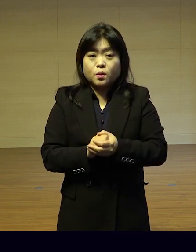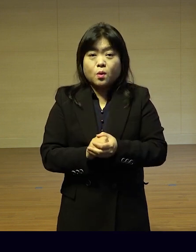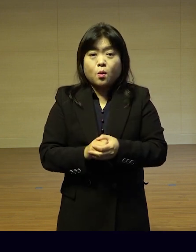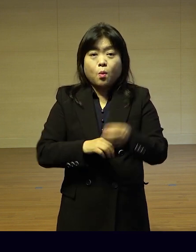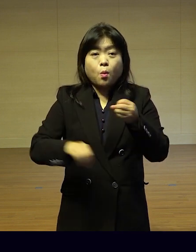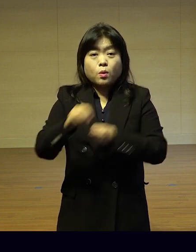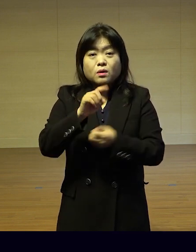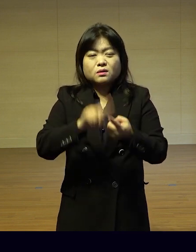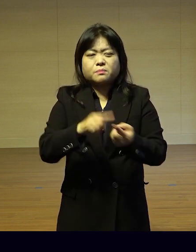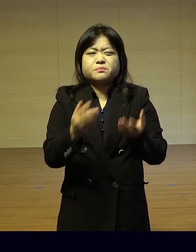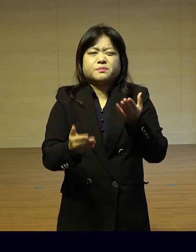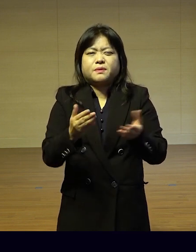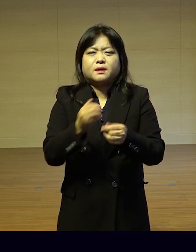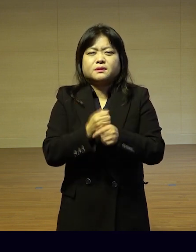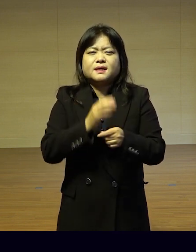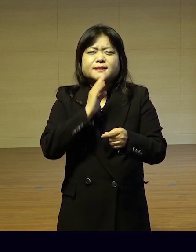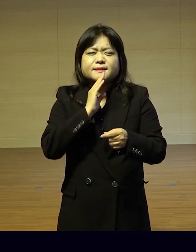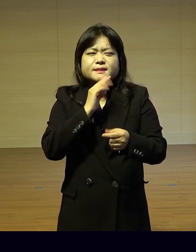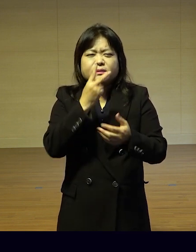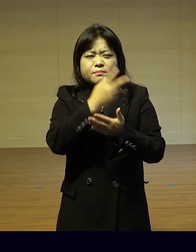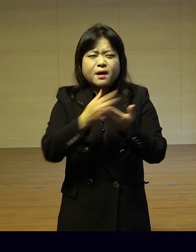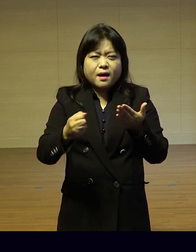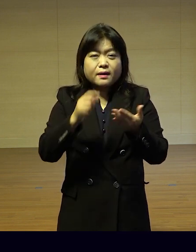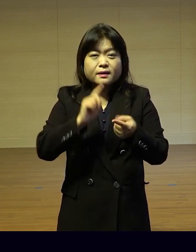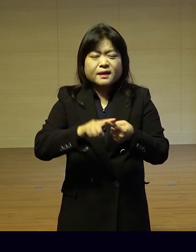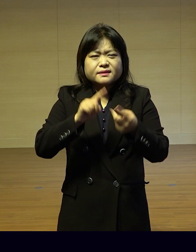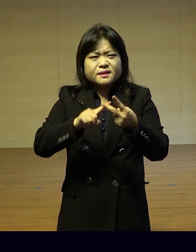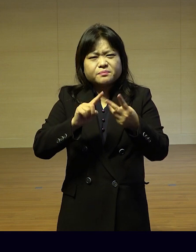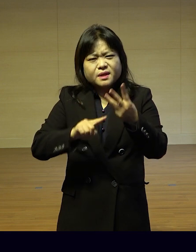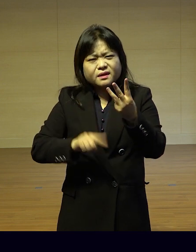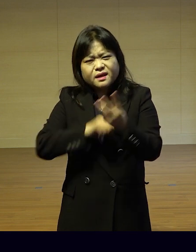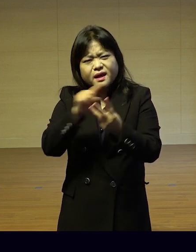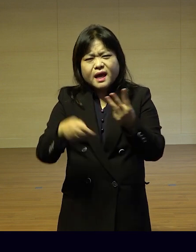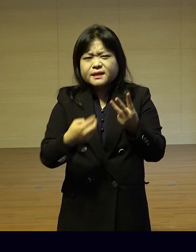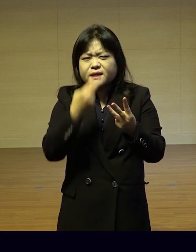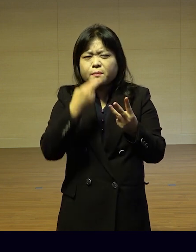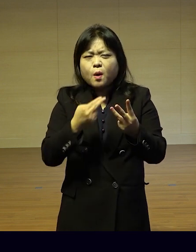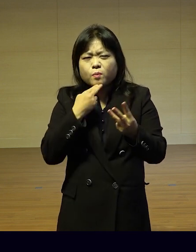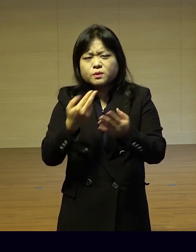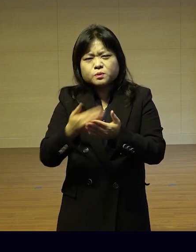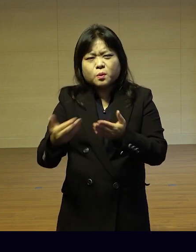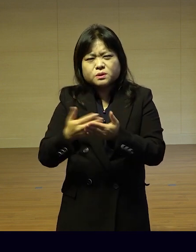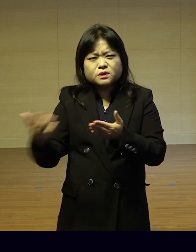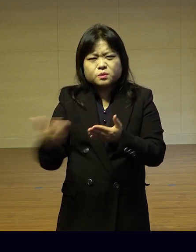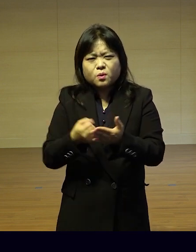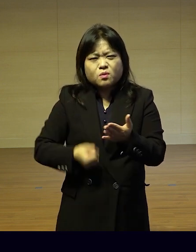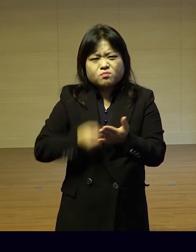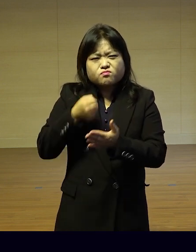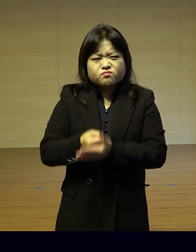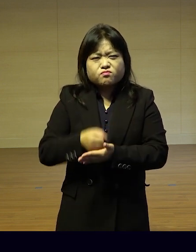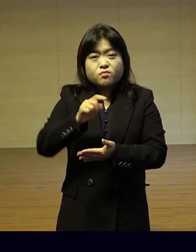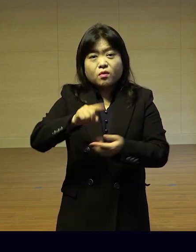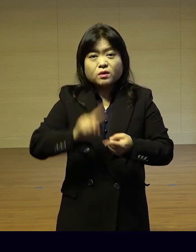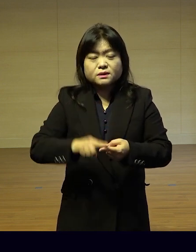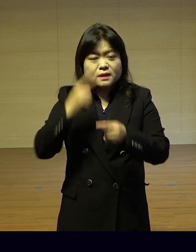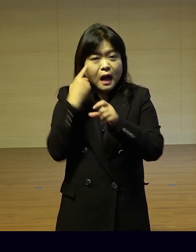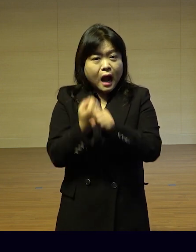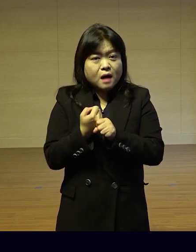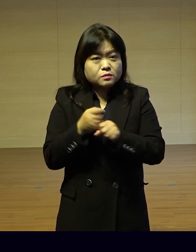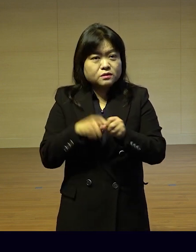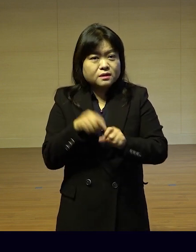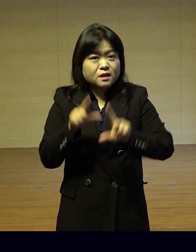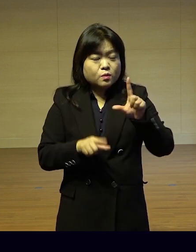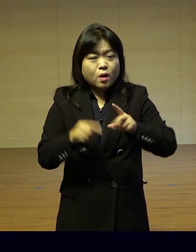비판을 했죠. 진리 파악 과정을 이러한 3단계의 생명 없는 도식으로 고착화시키는 것은 학문적인